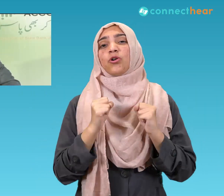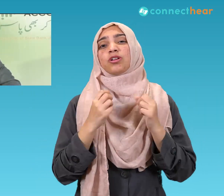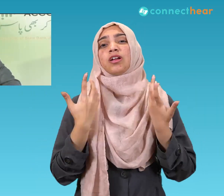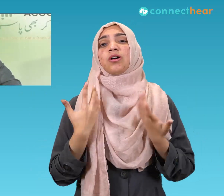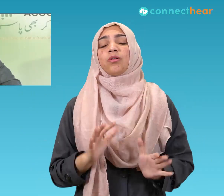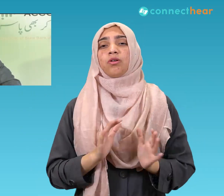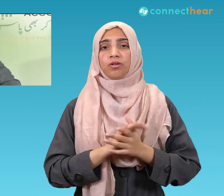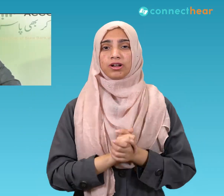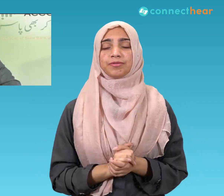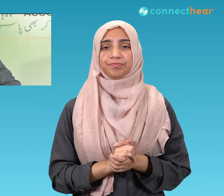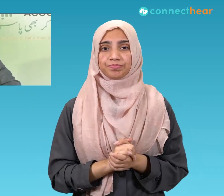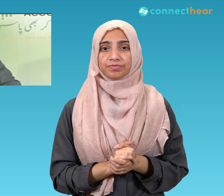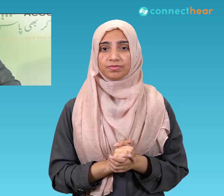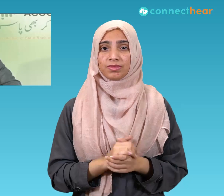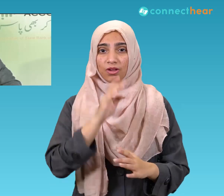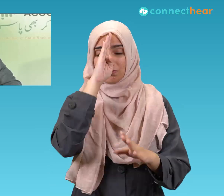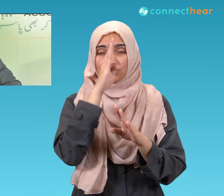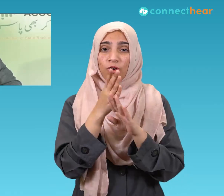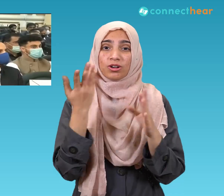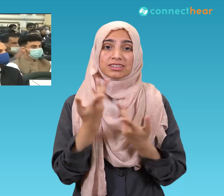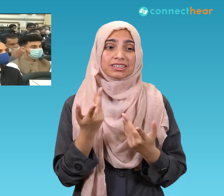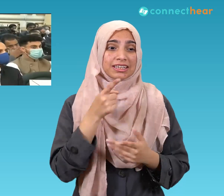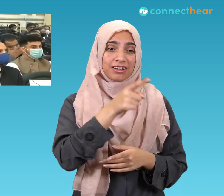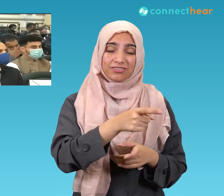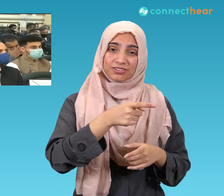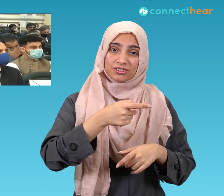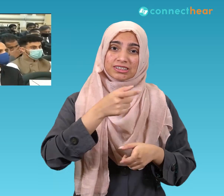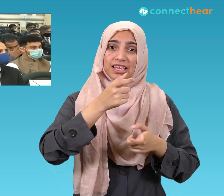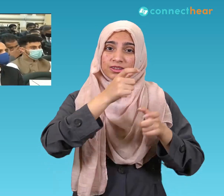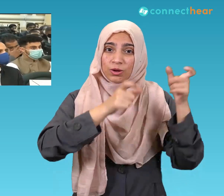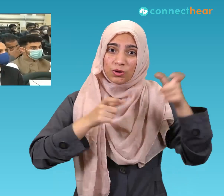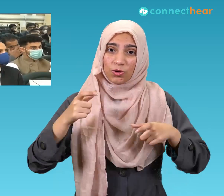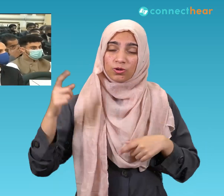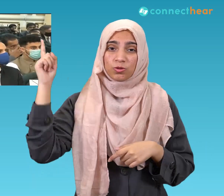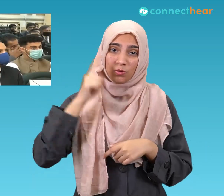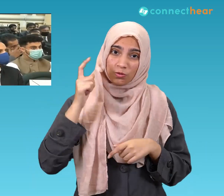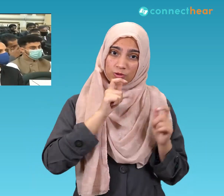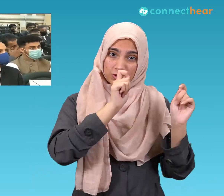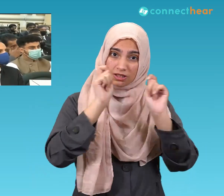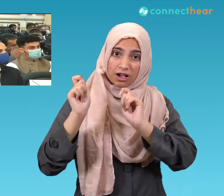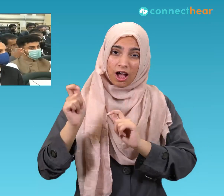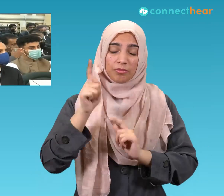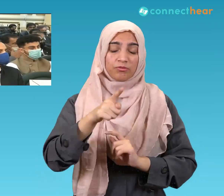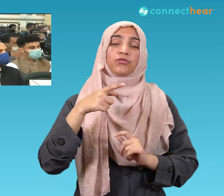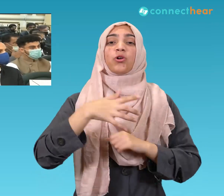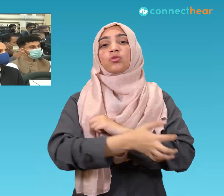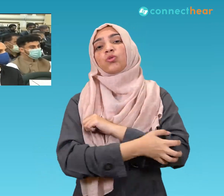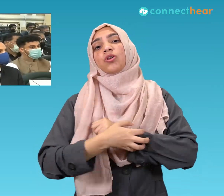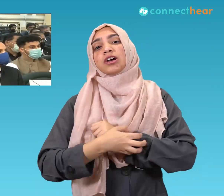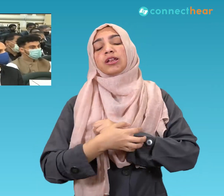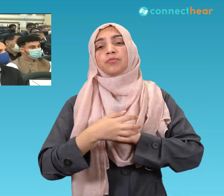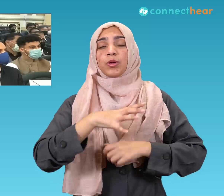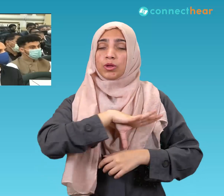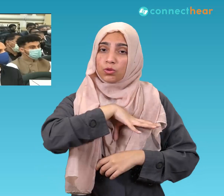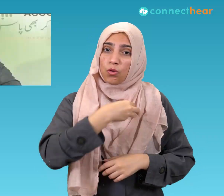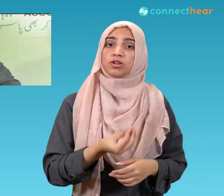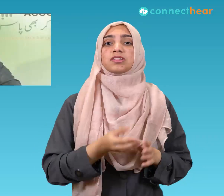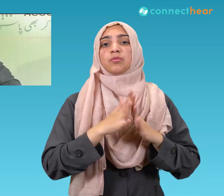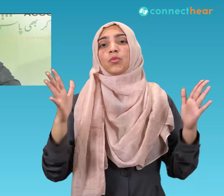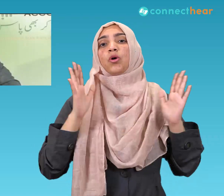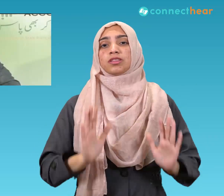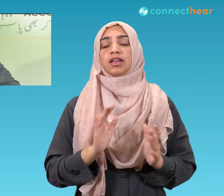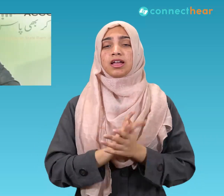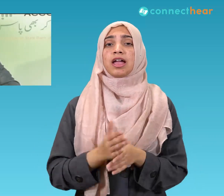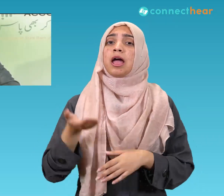پہ جو تنخواہ دار طبقہ ہے. تو اس سے ہم نے شروع سے ایک چیز ریئلائز کی کہ جب تک ہمارے